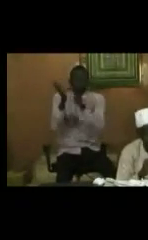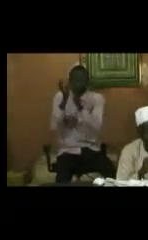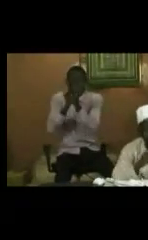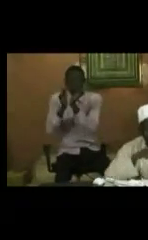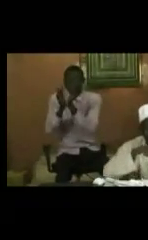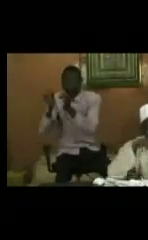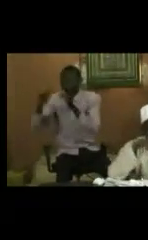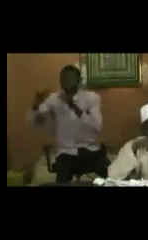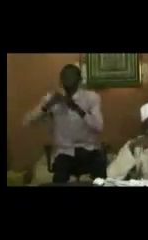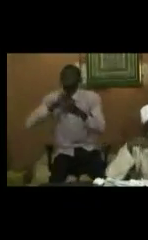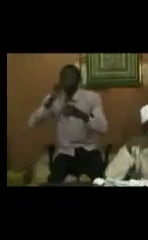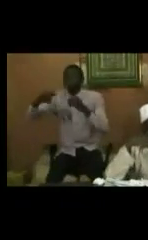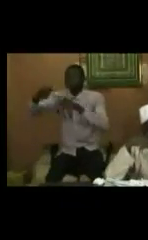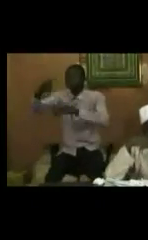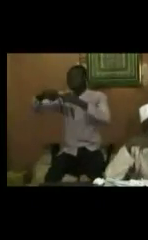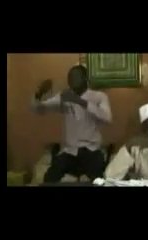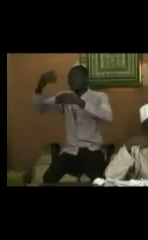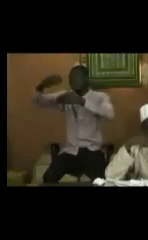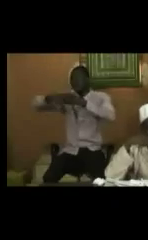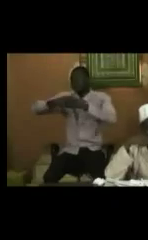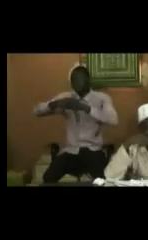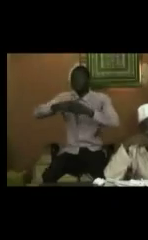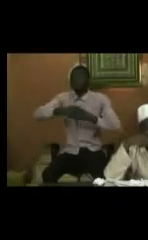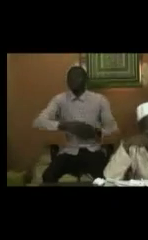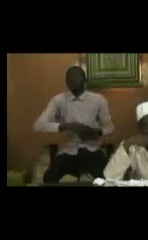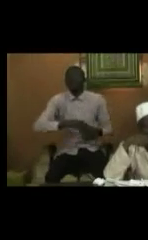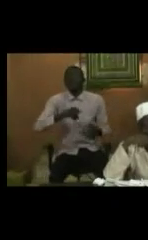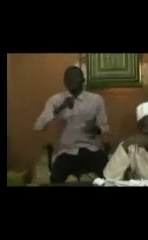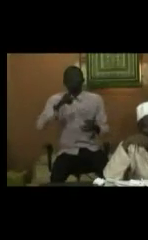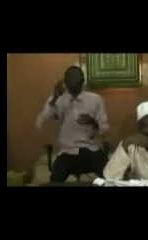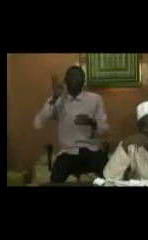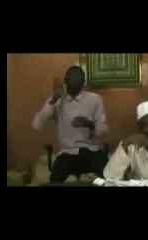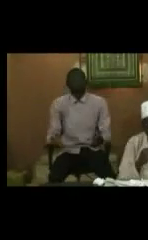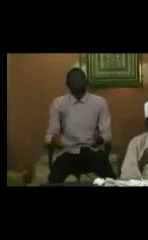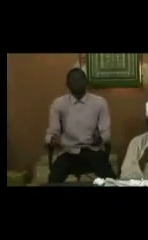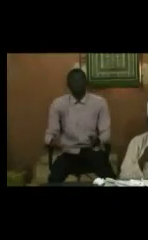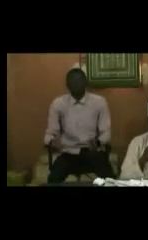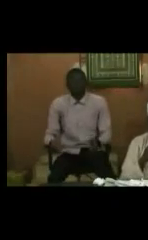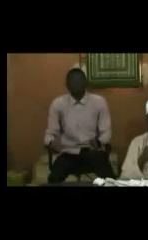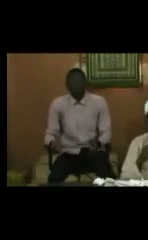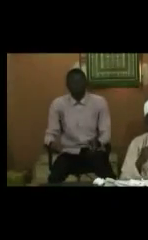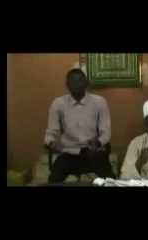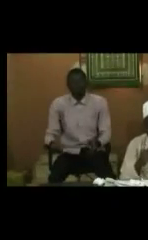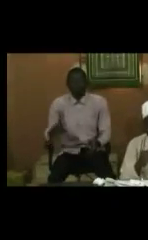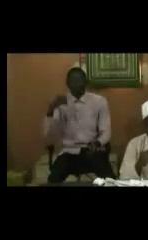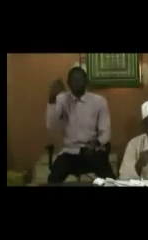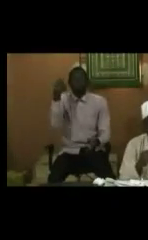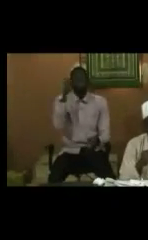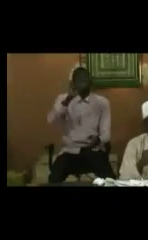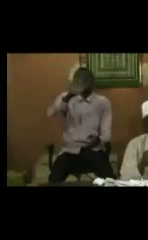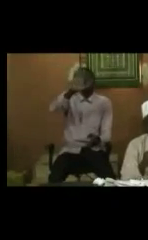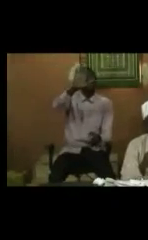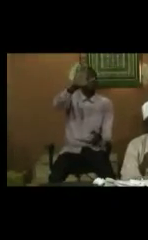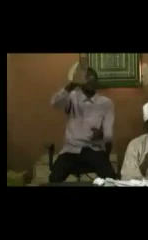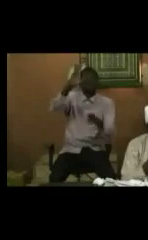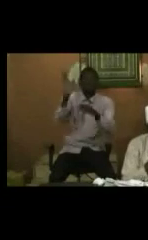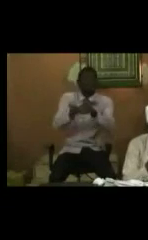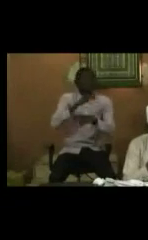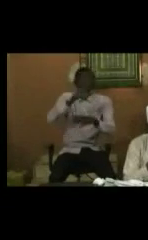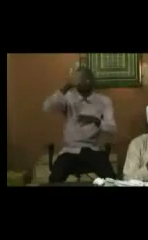tonki so ori aya re ma tanra re je eri elekaru ta fi mo pe suna